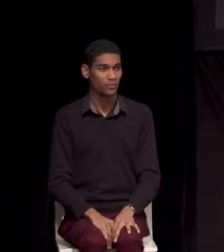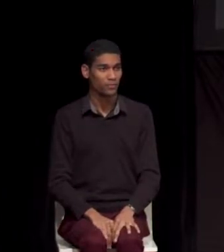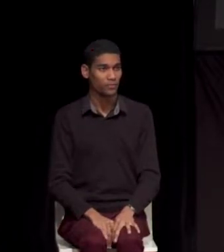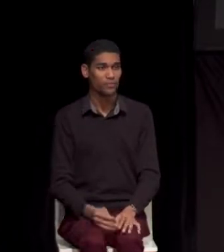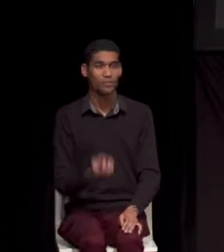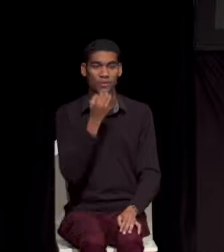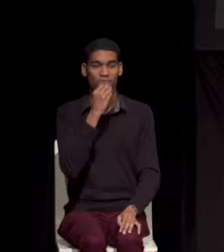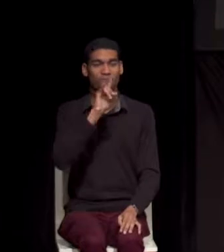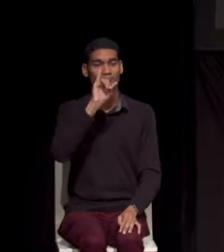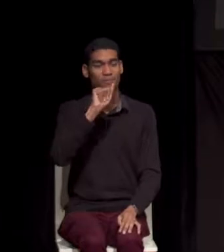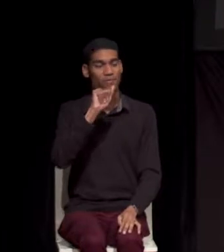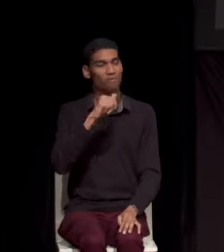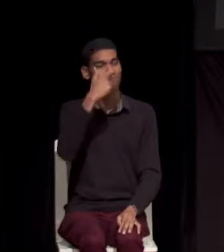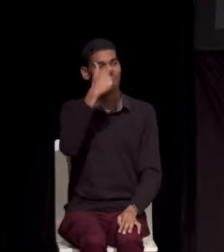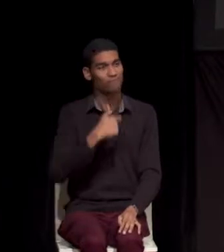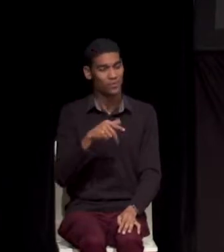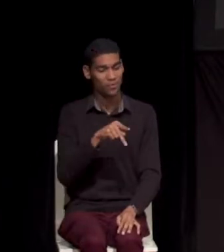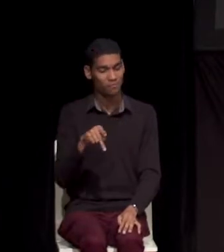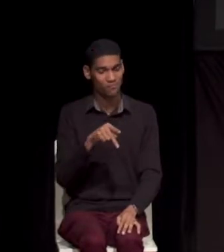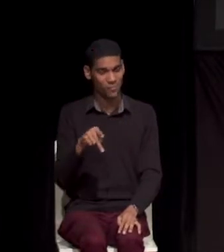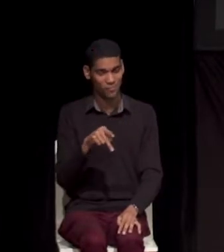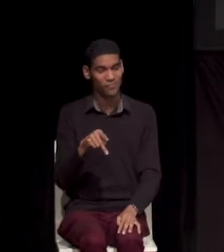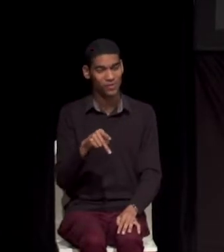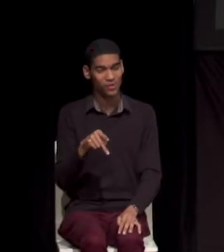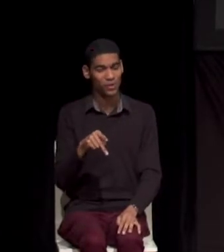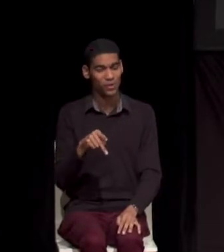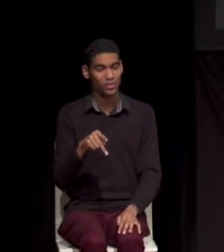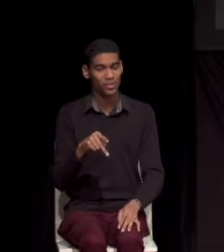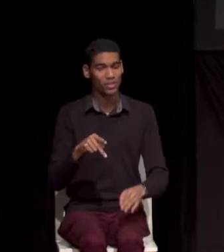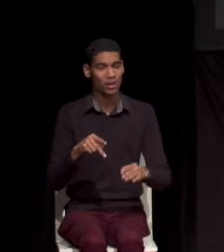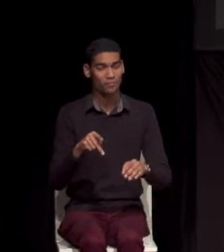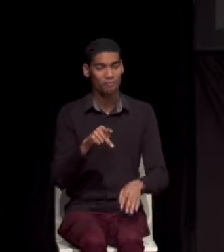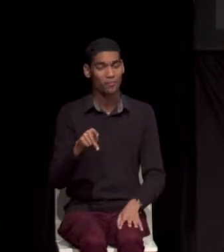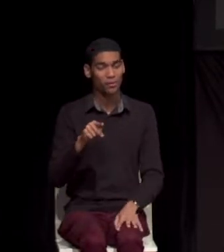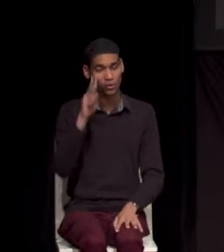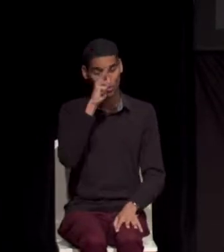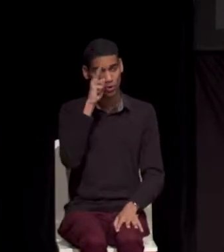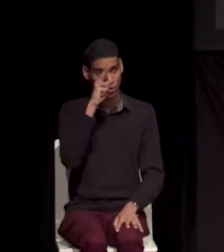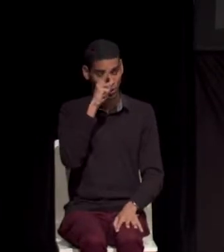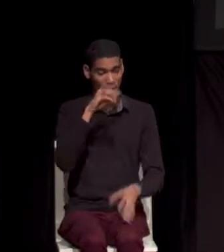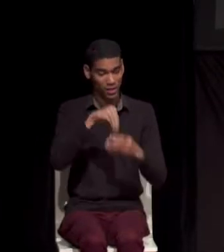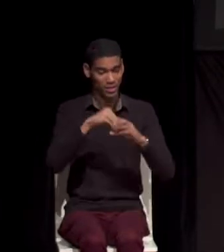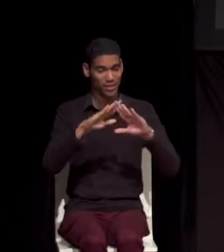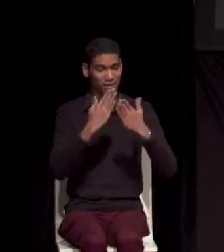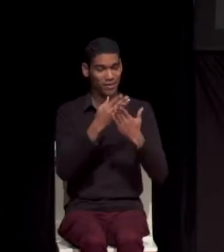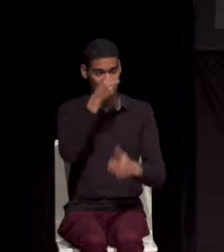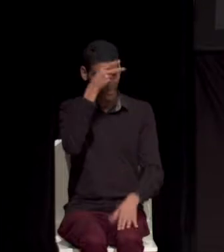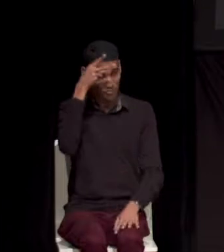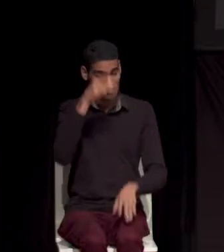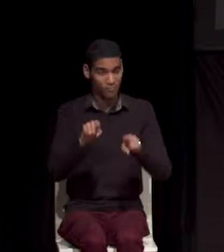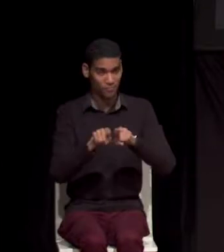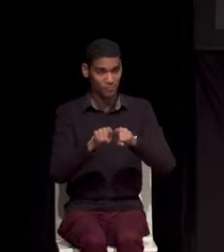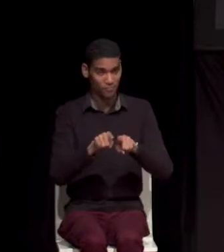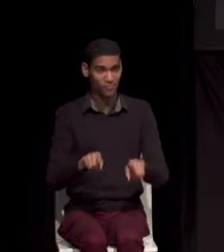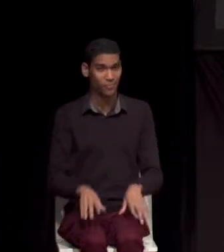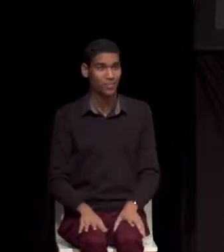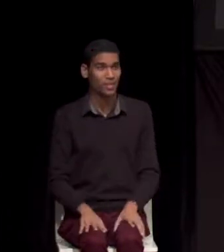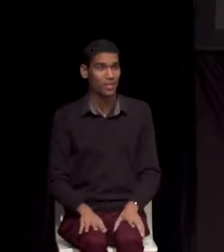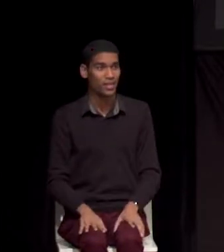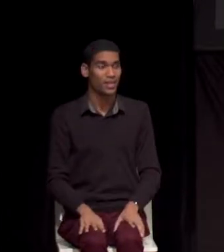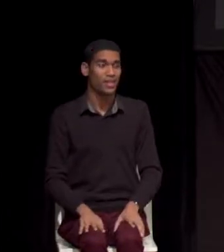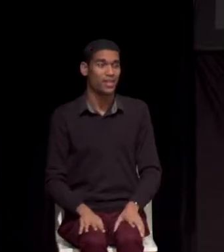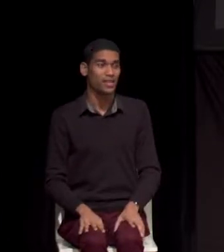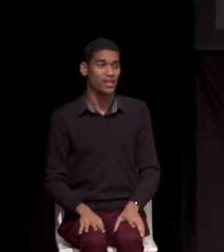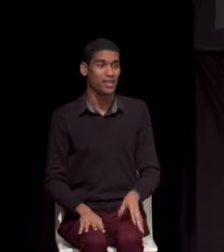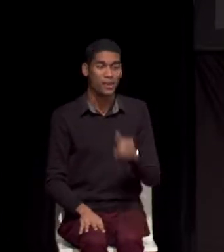Bom dia a todos. Sou professor da rede pública municipal também, professor de História. E eu, fazendo uma pauta na última